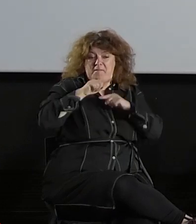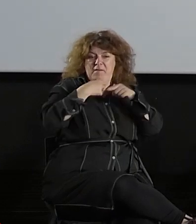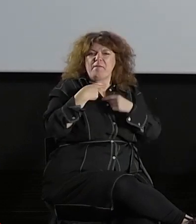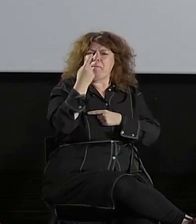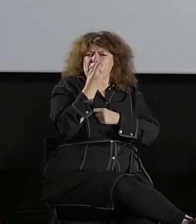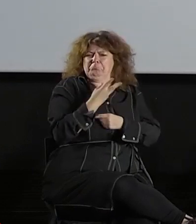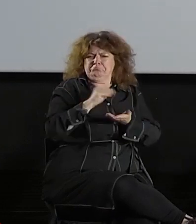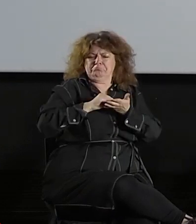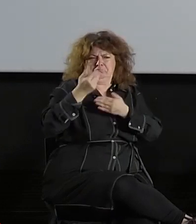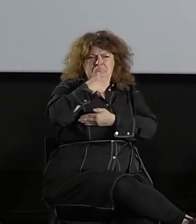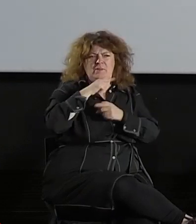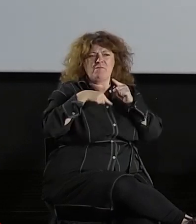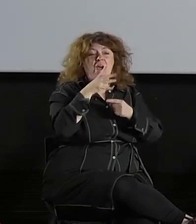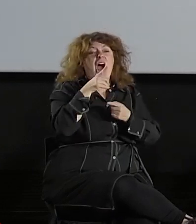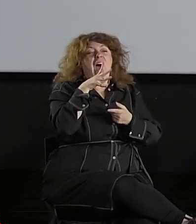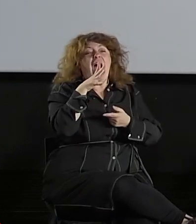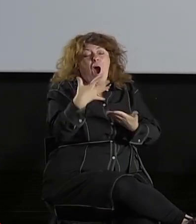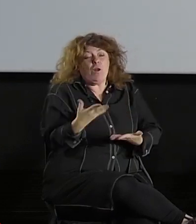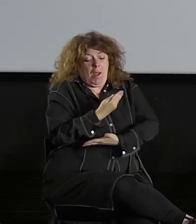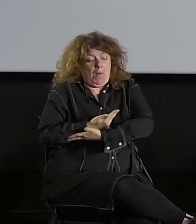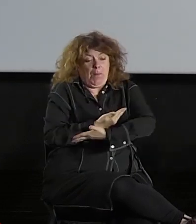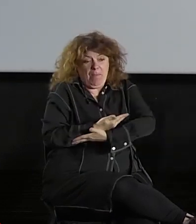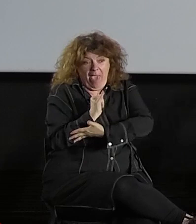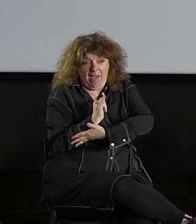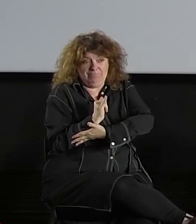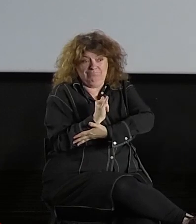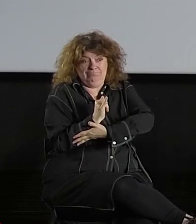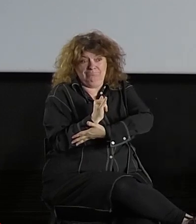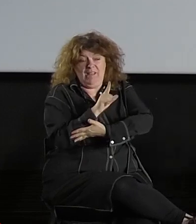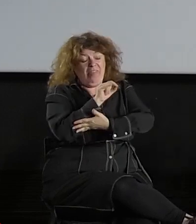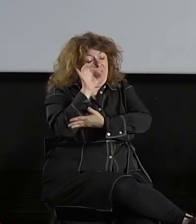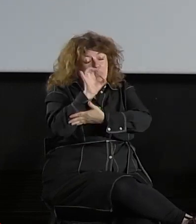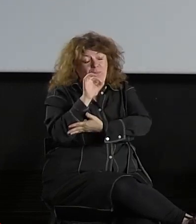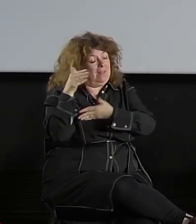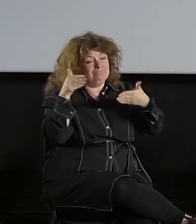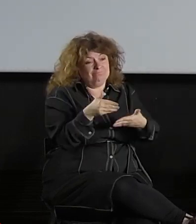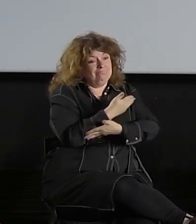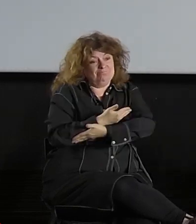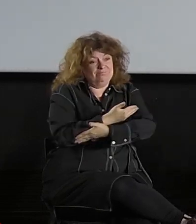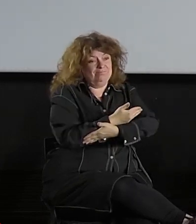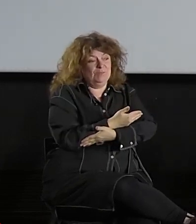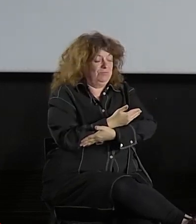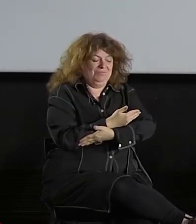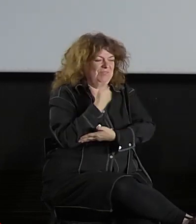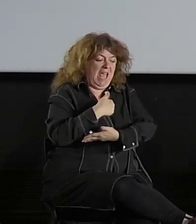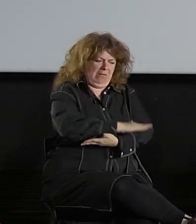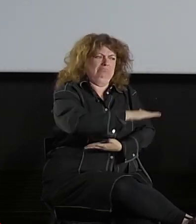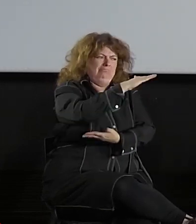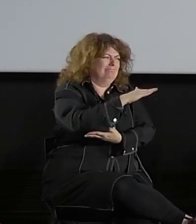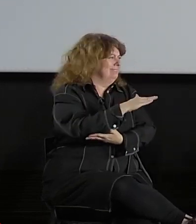veces pero bueno Ahora tiene un bebé y está 100% ahí bueno ya no no tan pequeño ya no sé cuántos años